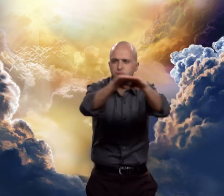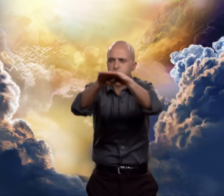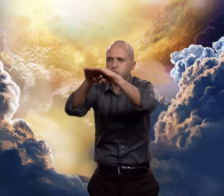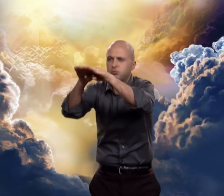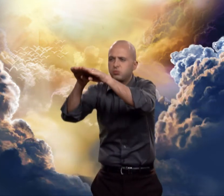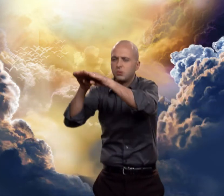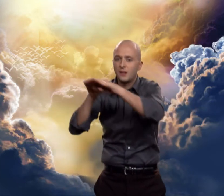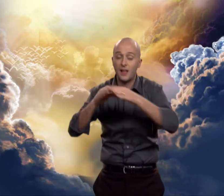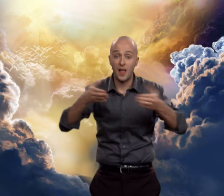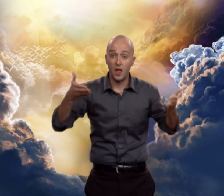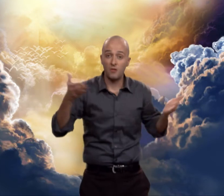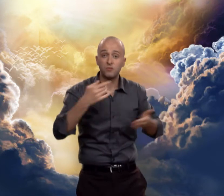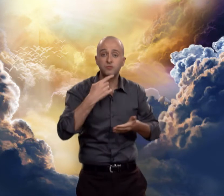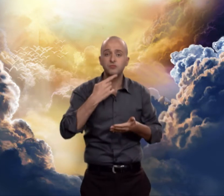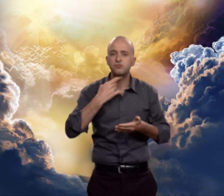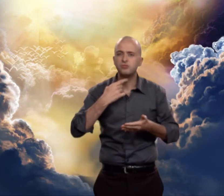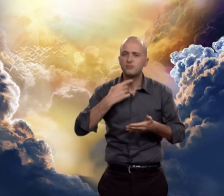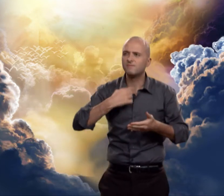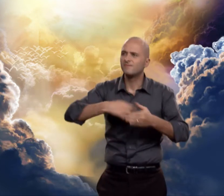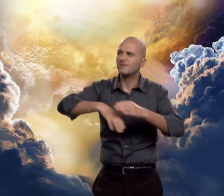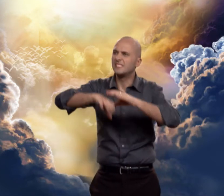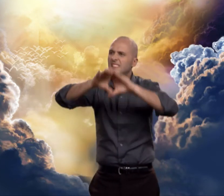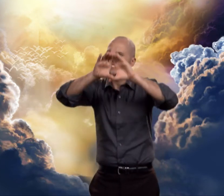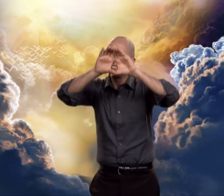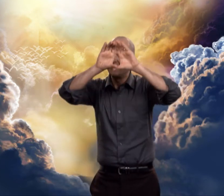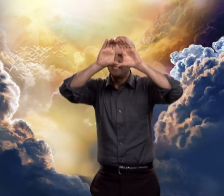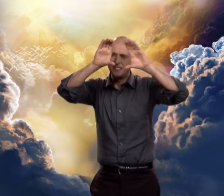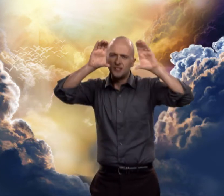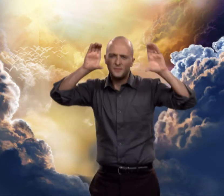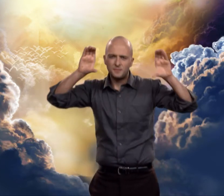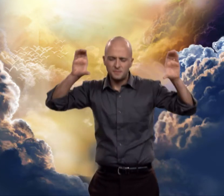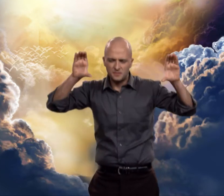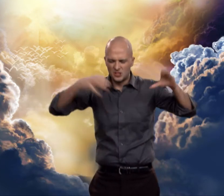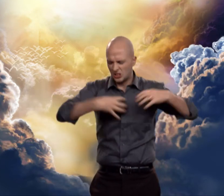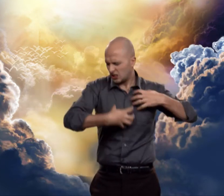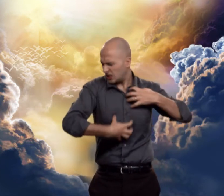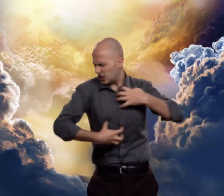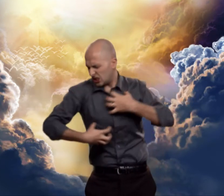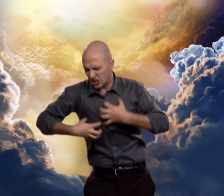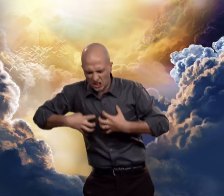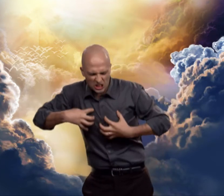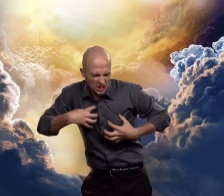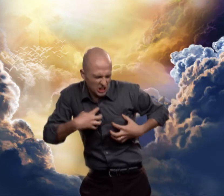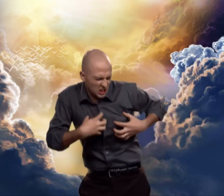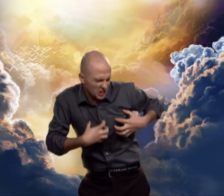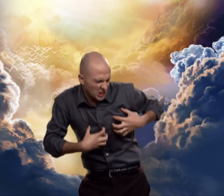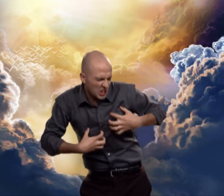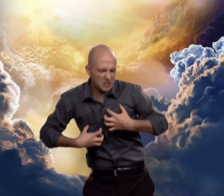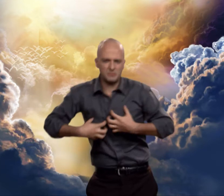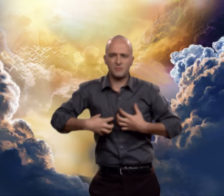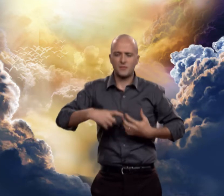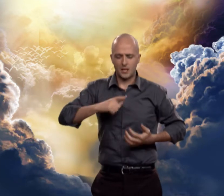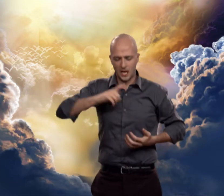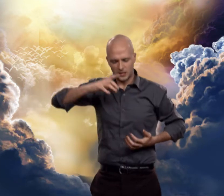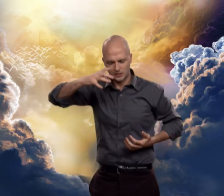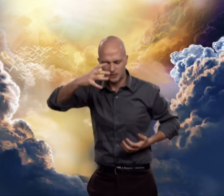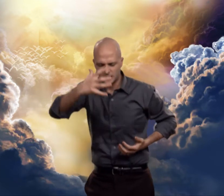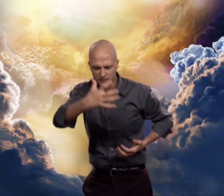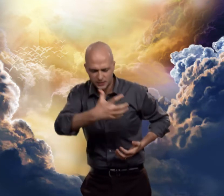tristeza. Cada folha que murchava, cada vítima do sacrifício, cada mancha na pureza do ser humano era uma lembrança de